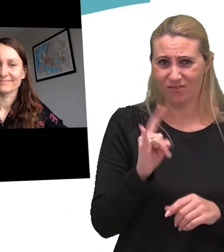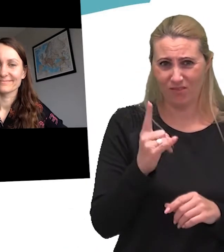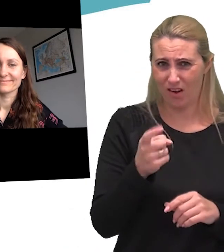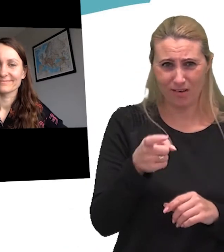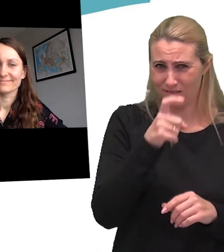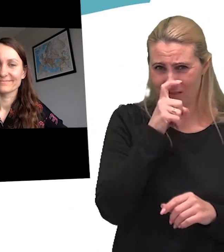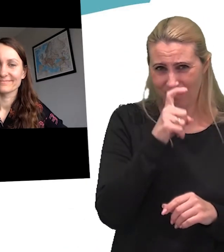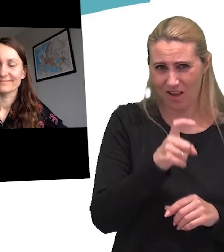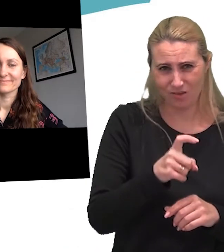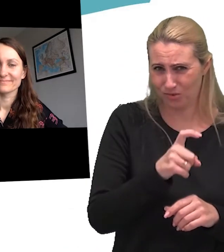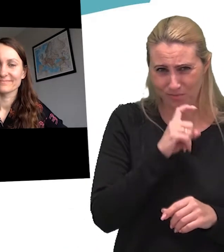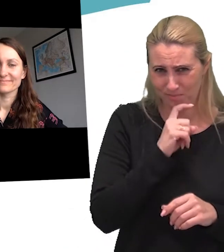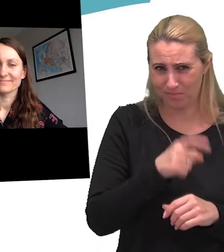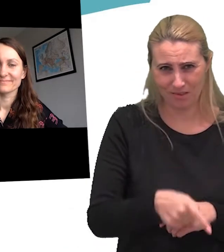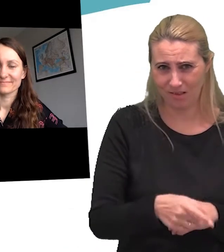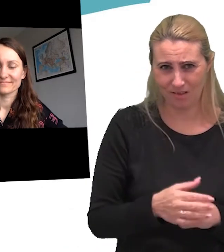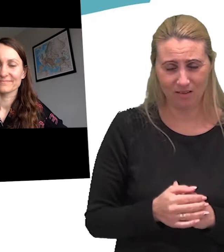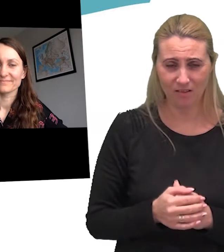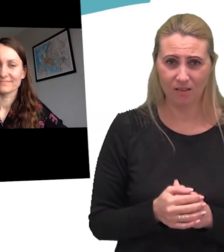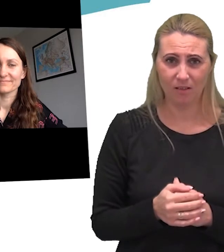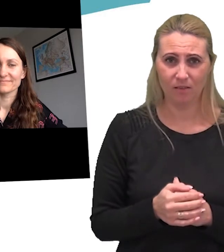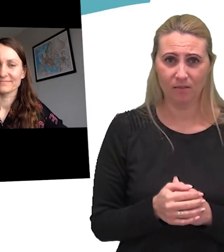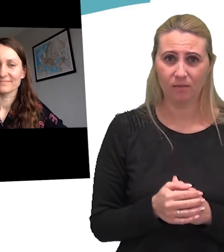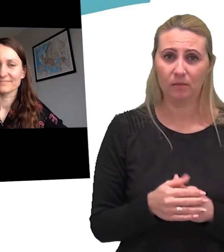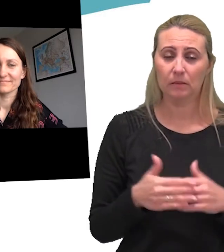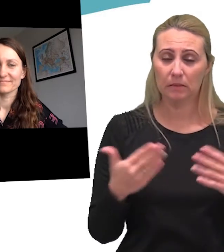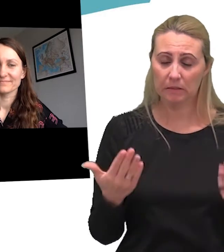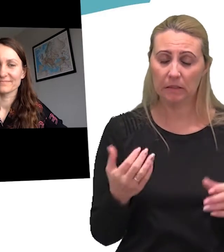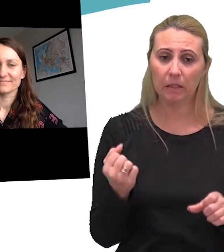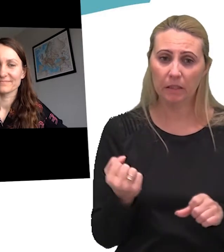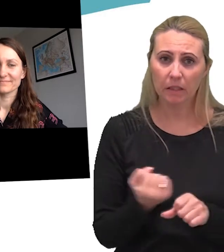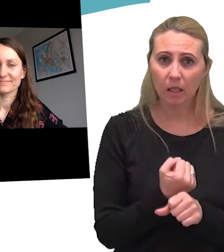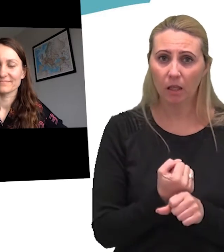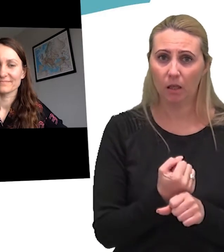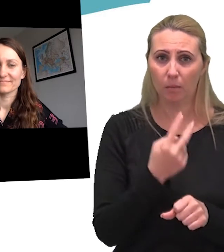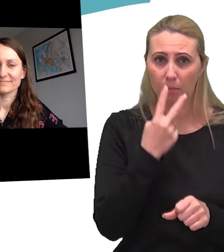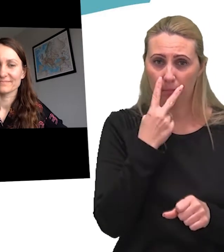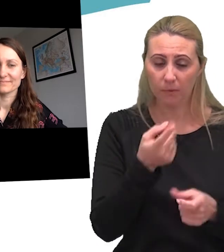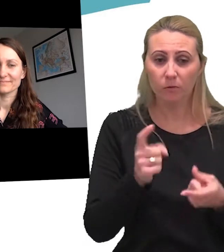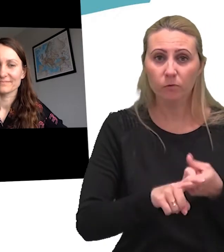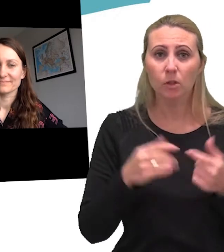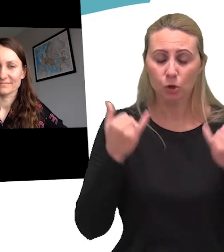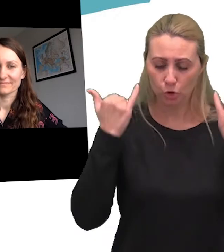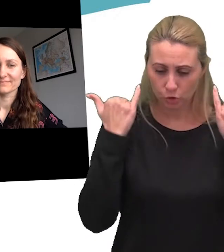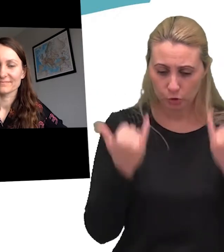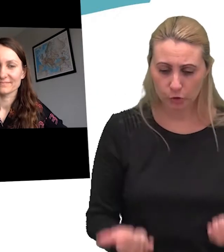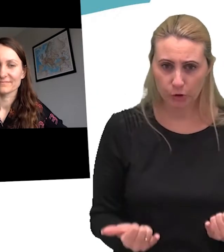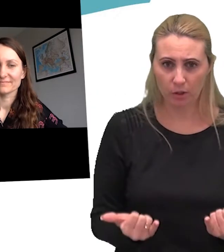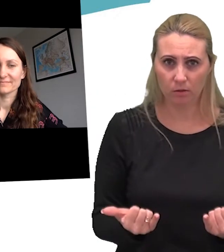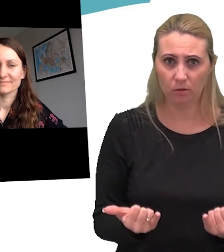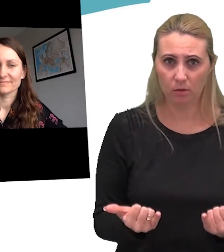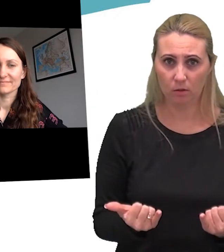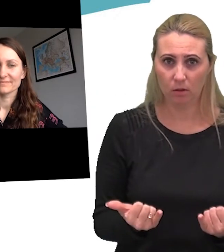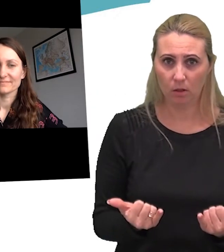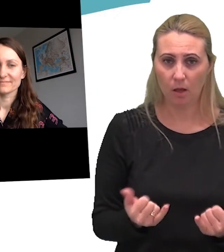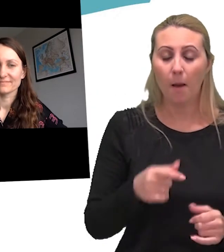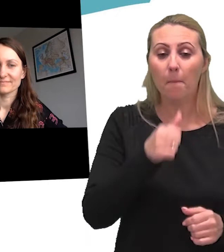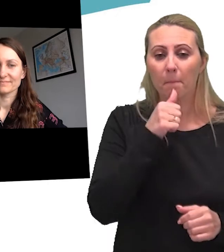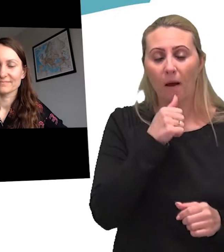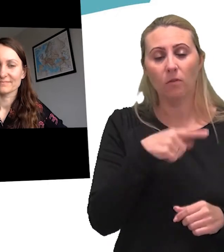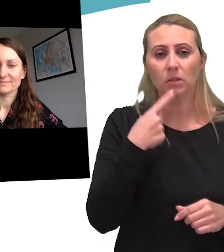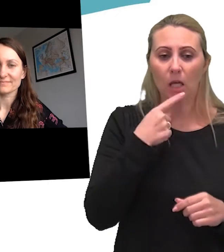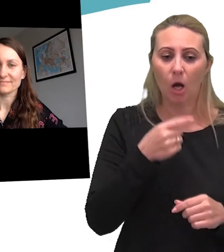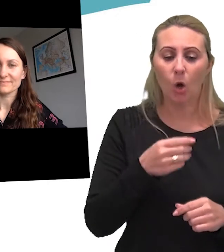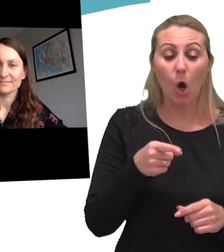visiškai nesuvokiamos frazės. Tai yra... Ir reikia žiūrėti, kad tai yra, kas yra dabar. Tada, sako,